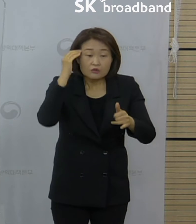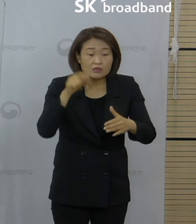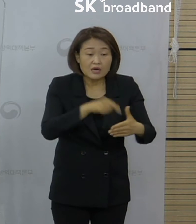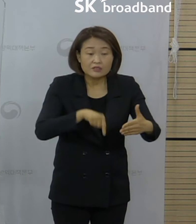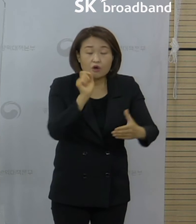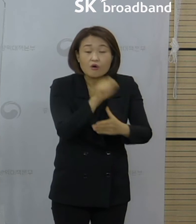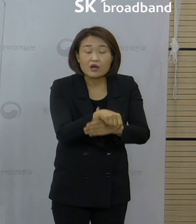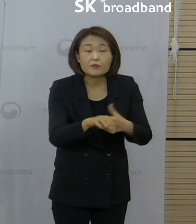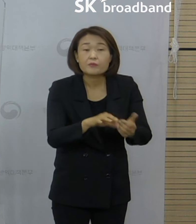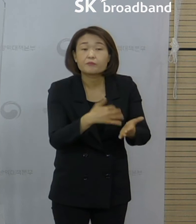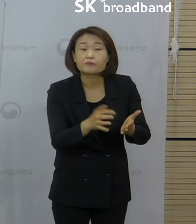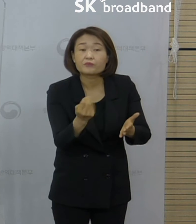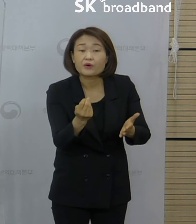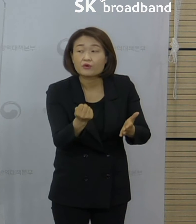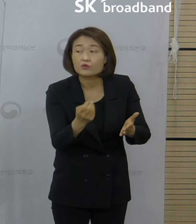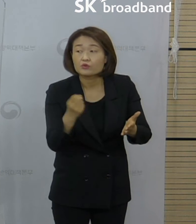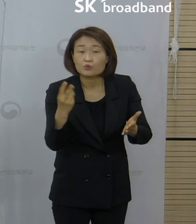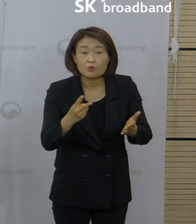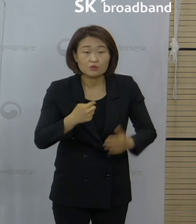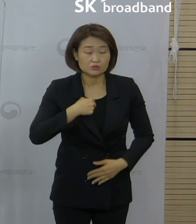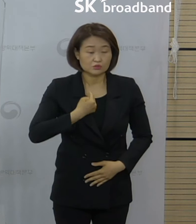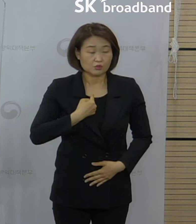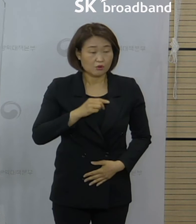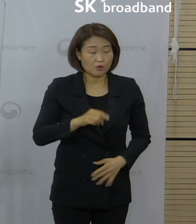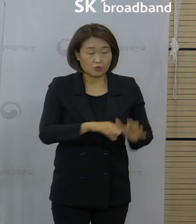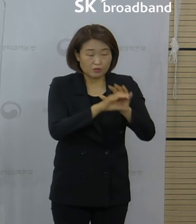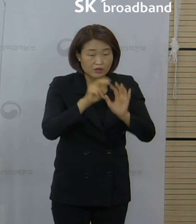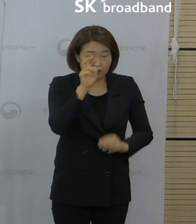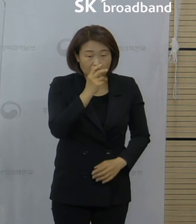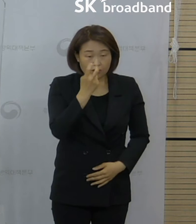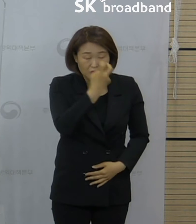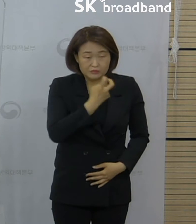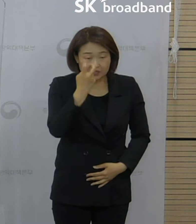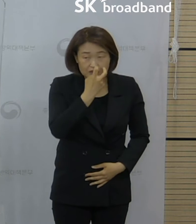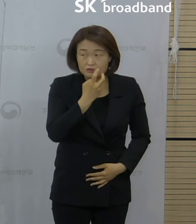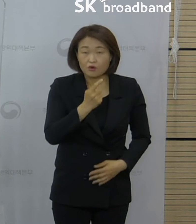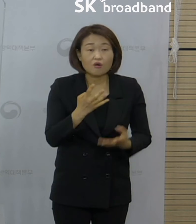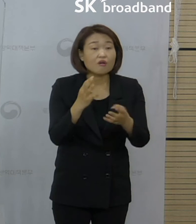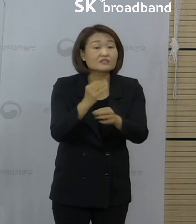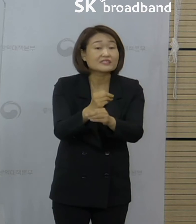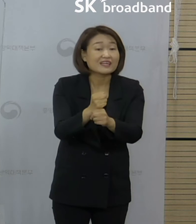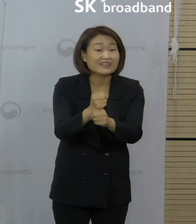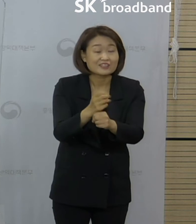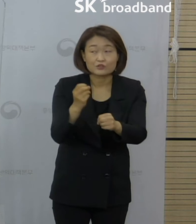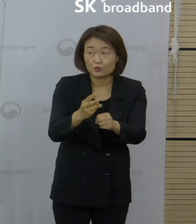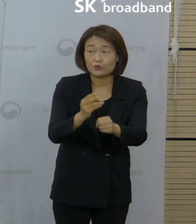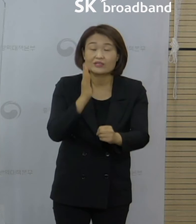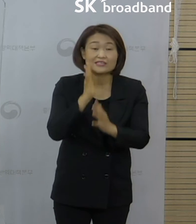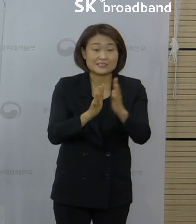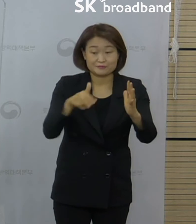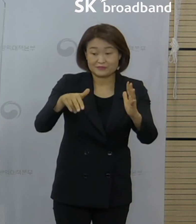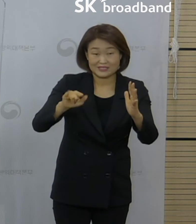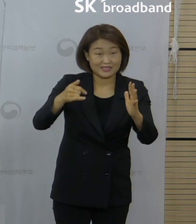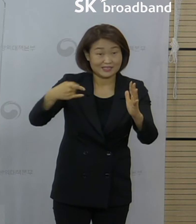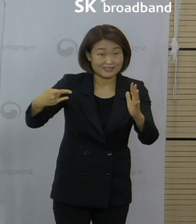경우에 자가진단 키트를 활용할 수 있을지 임소영 기자님 질문 주셨고, 뉴시스 임재희 기자님도